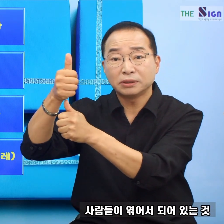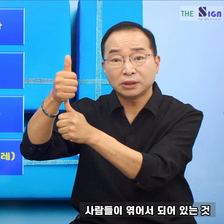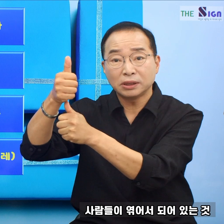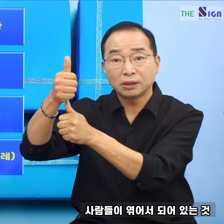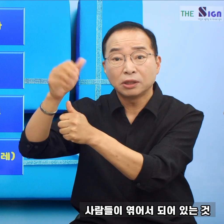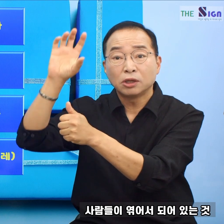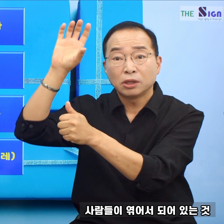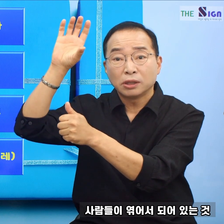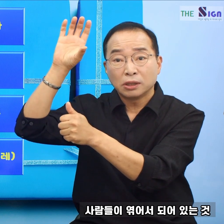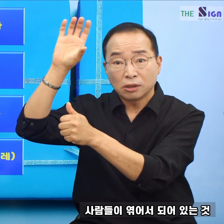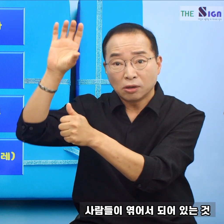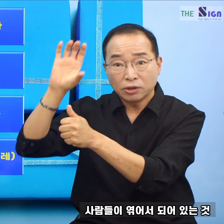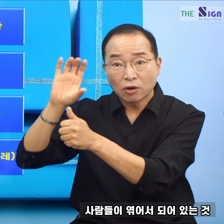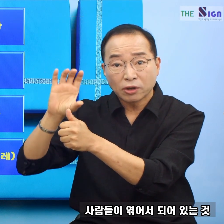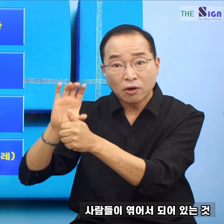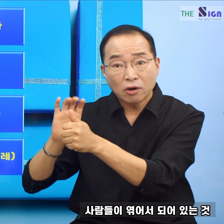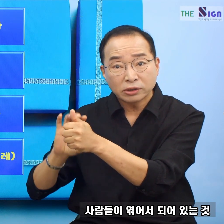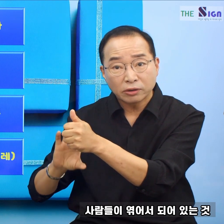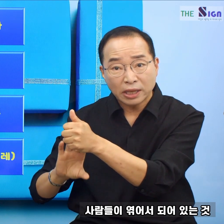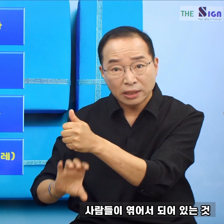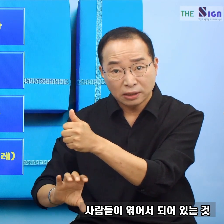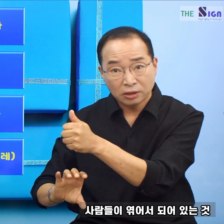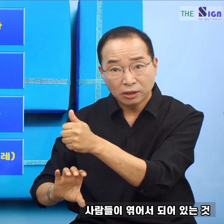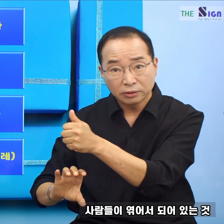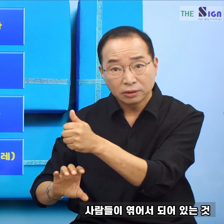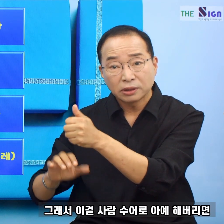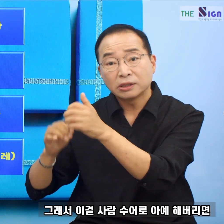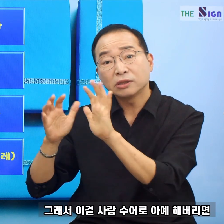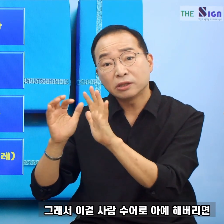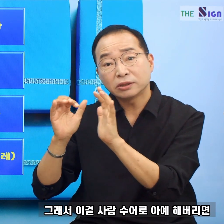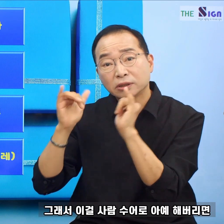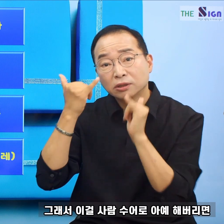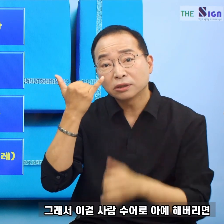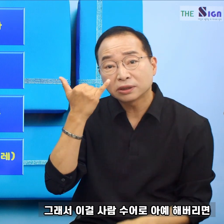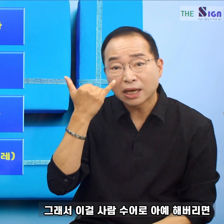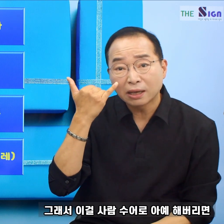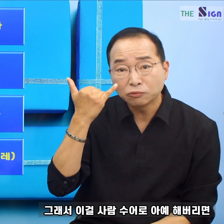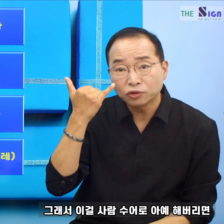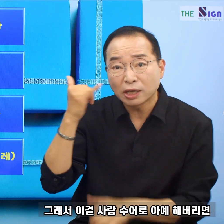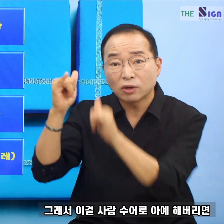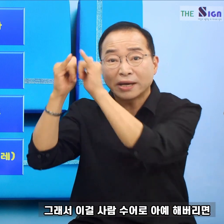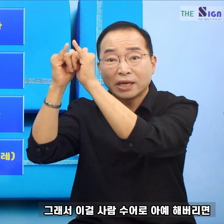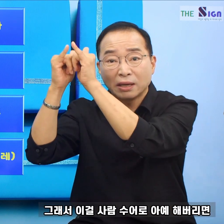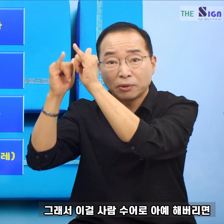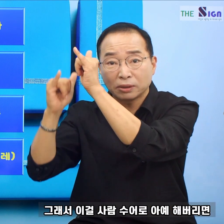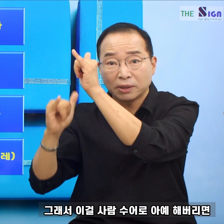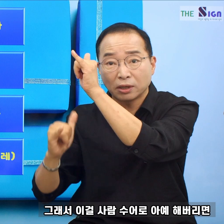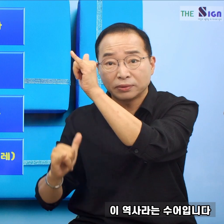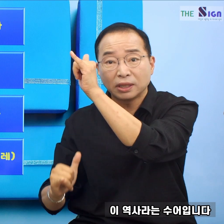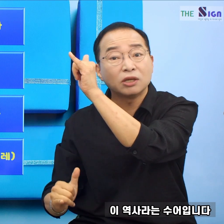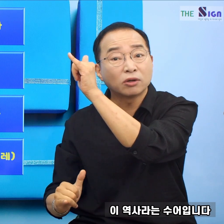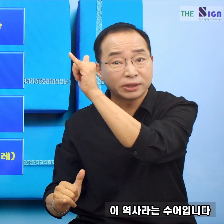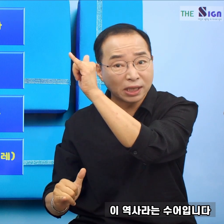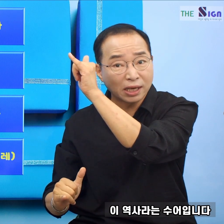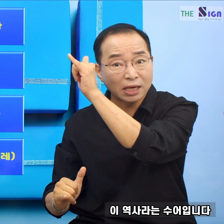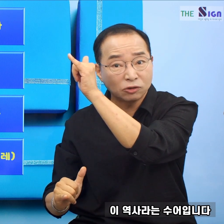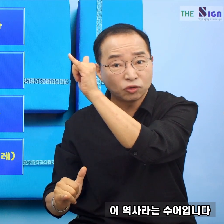사람들이 엮어서 돼 있는 것, 그래서 이걸 사람 수화로 아예 해버리면 이 역사라는